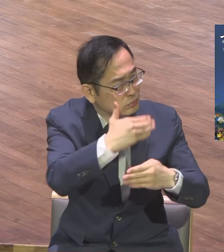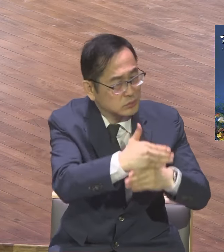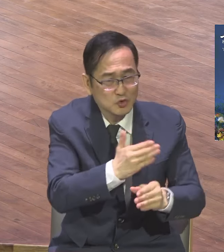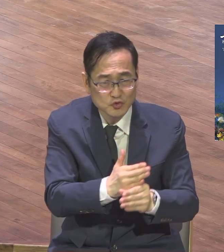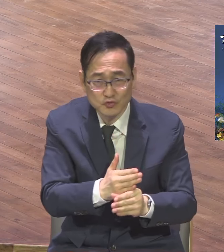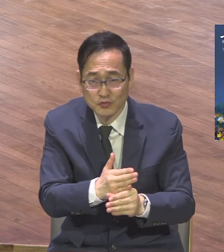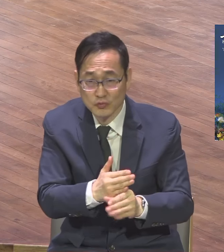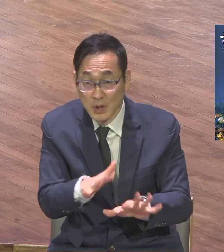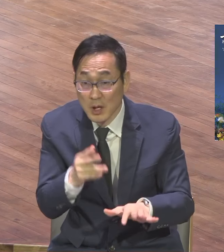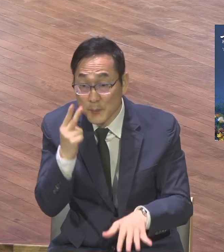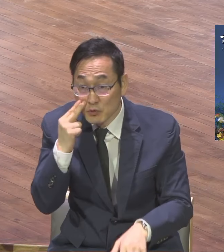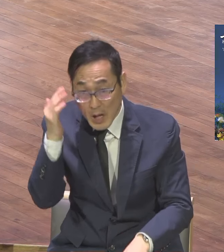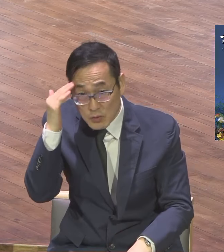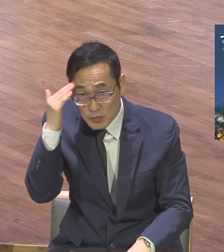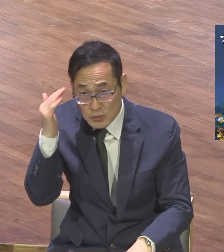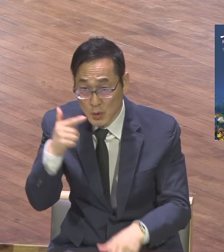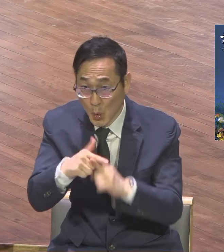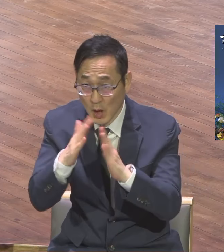미국도 한국도.